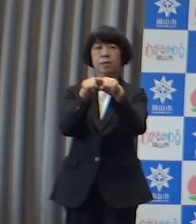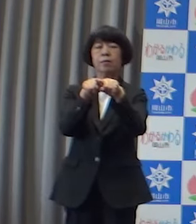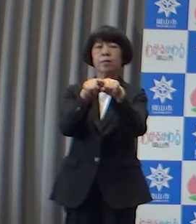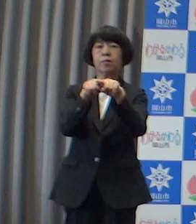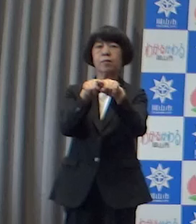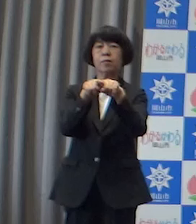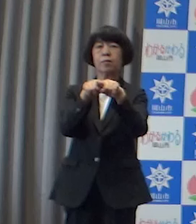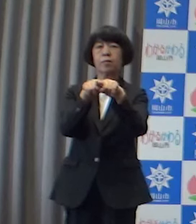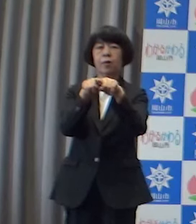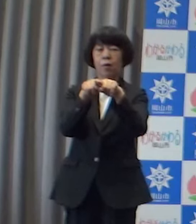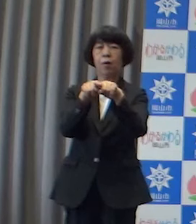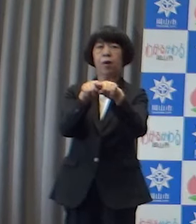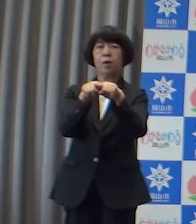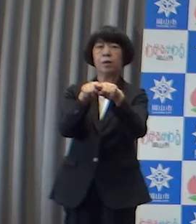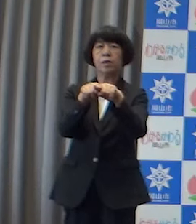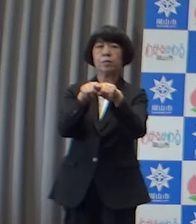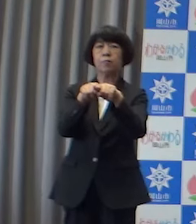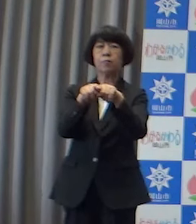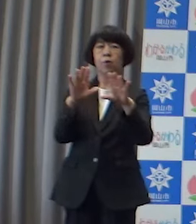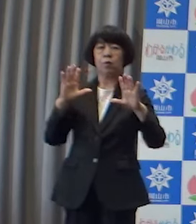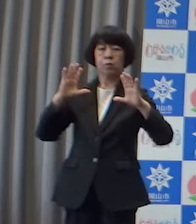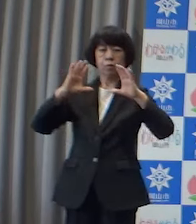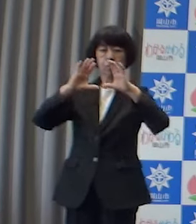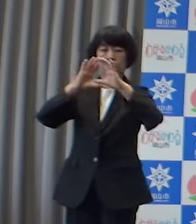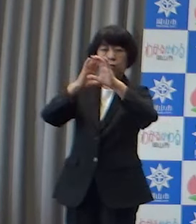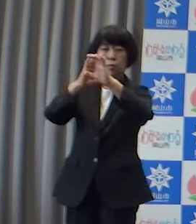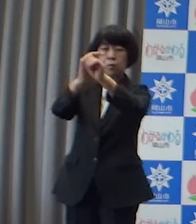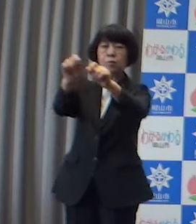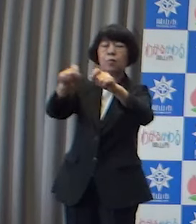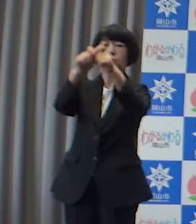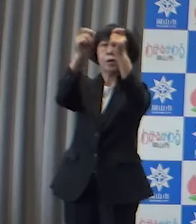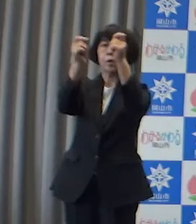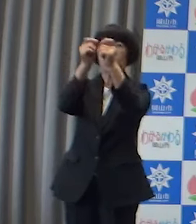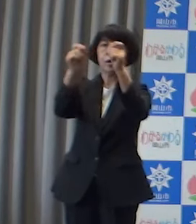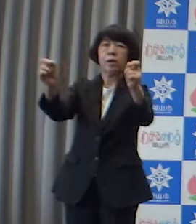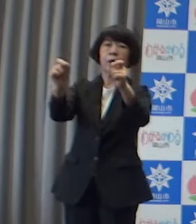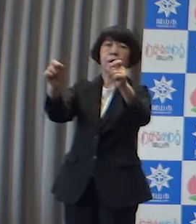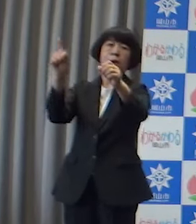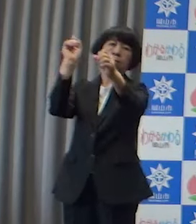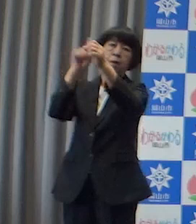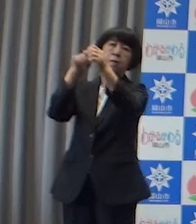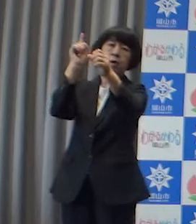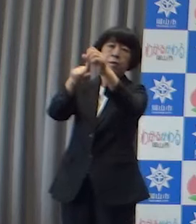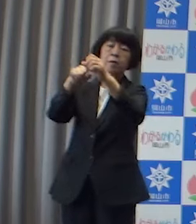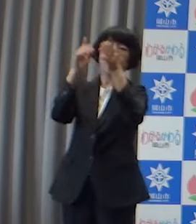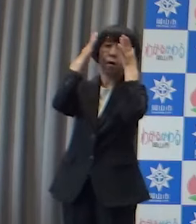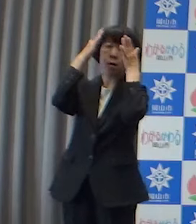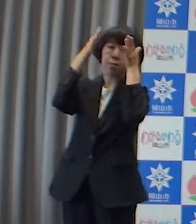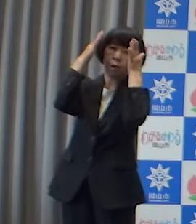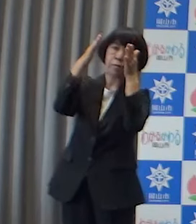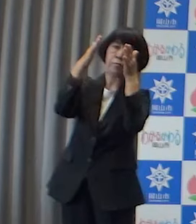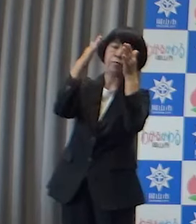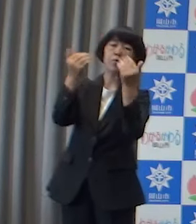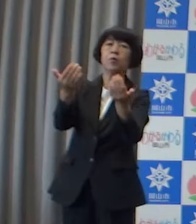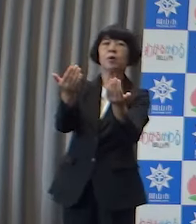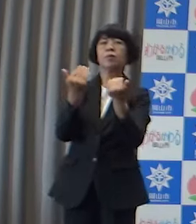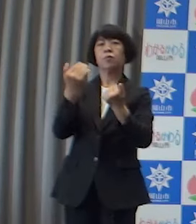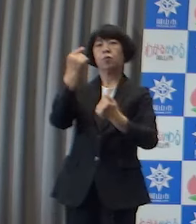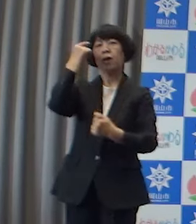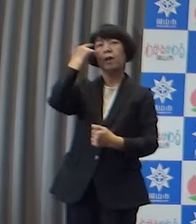感の達成のためにね、動いていくっていうのが必要なんじゃないかなというように思います。